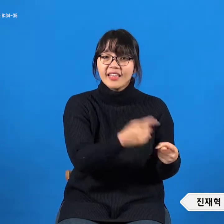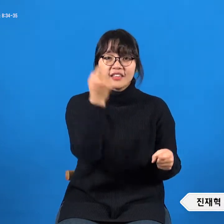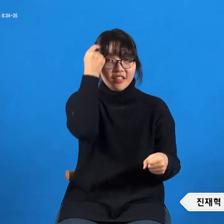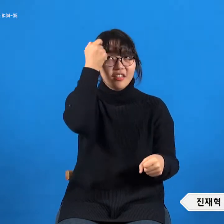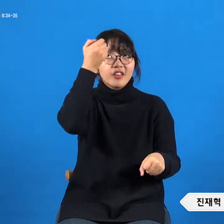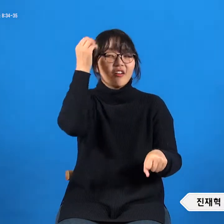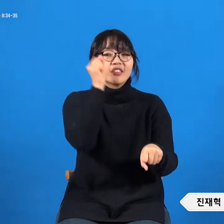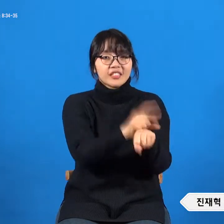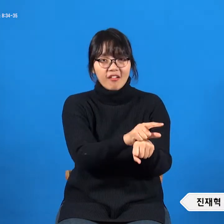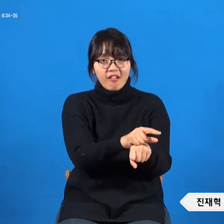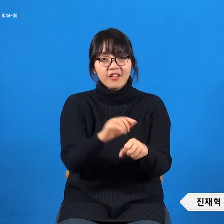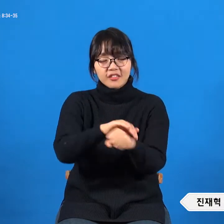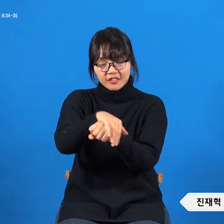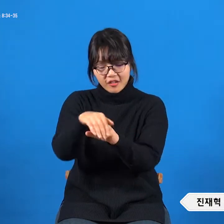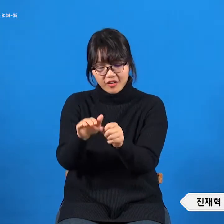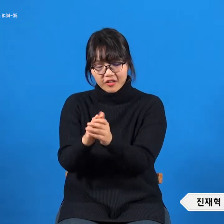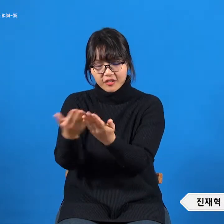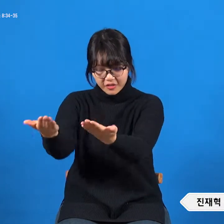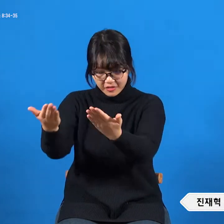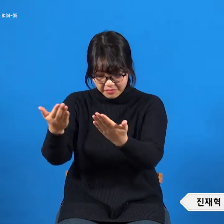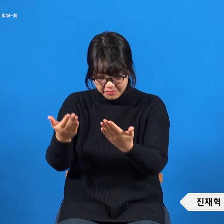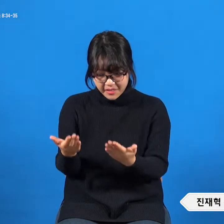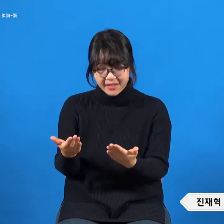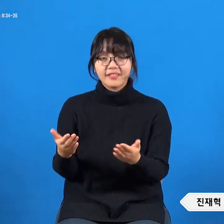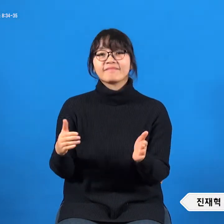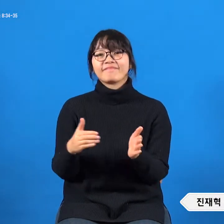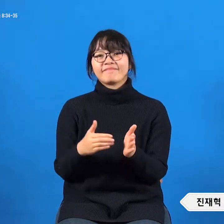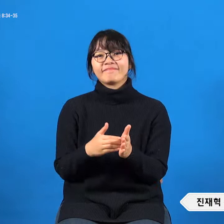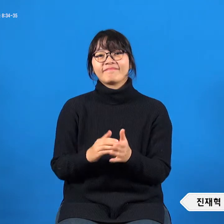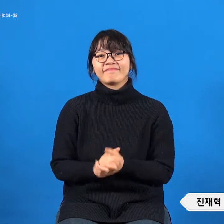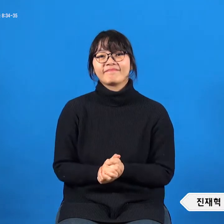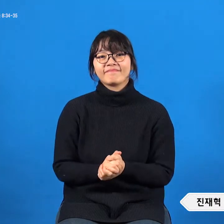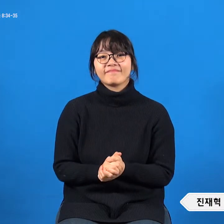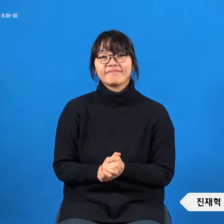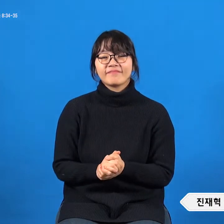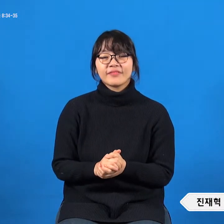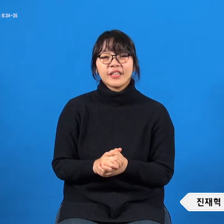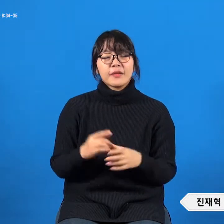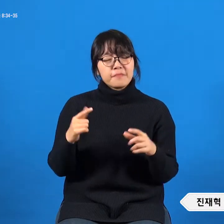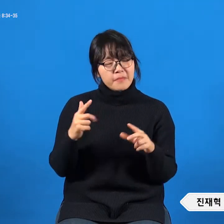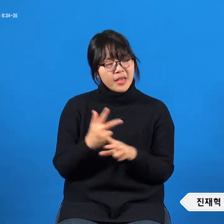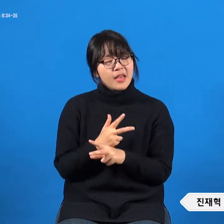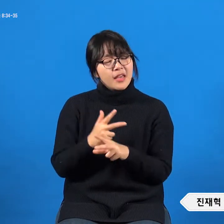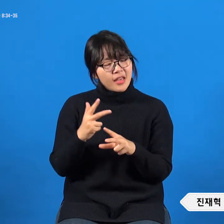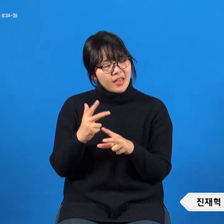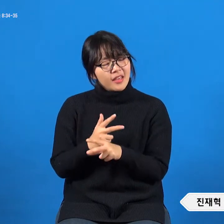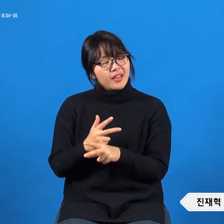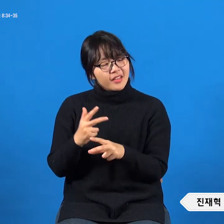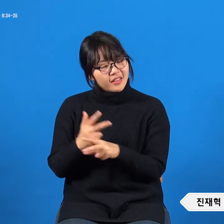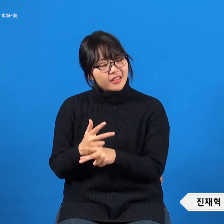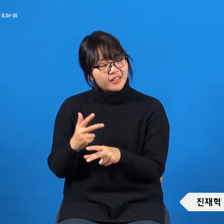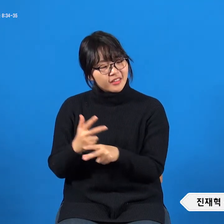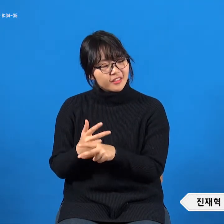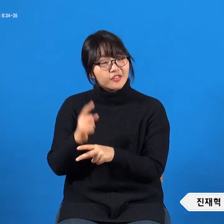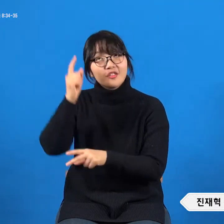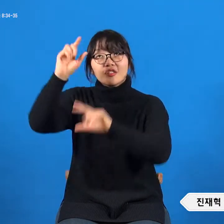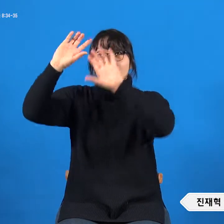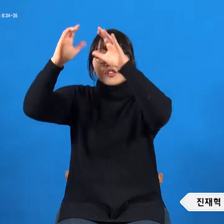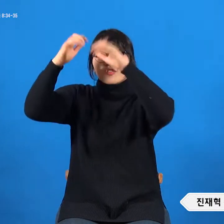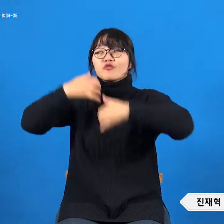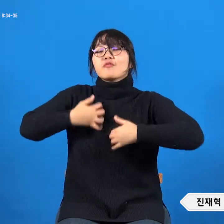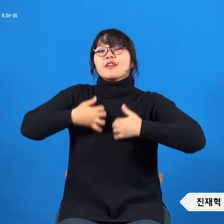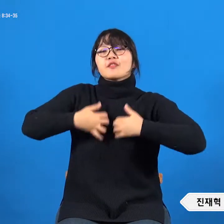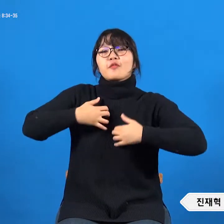영성을 성경은 말씀하십니다. 매번 천국 환송 예배가 있을 때마다 제가